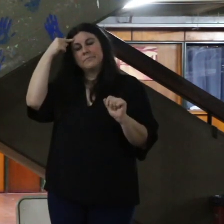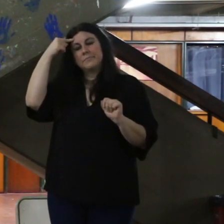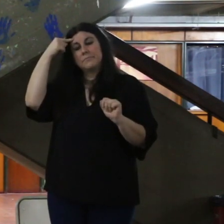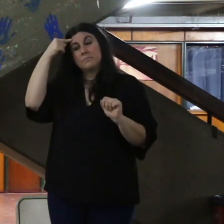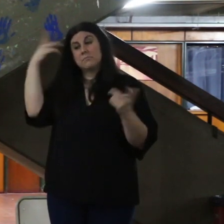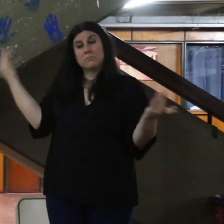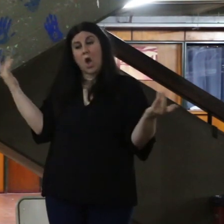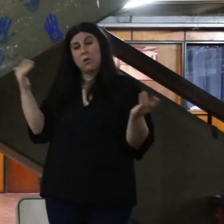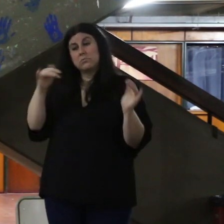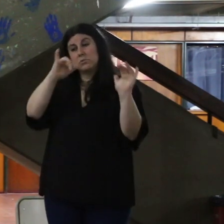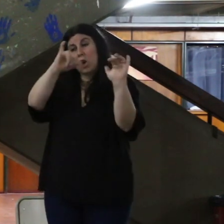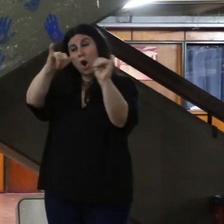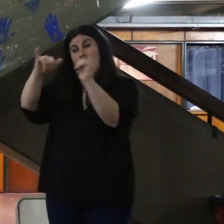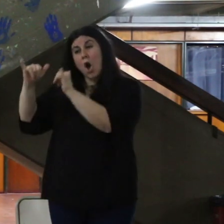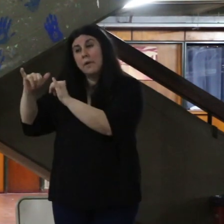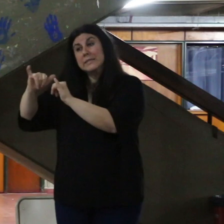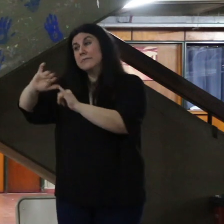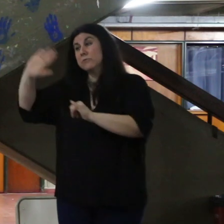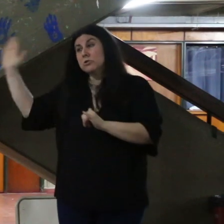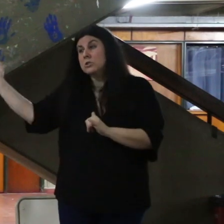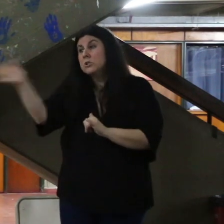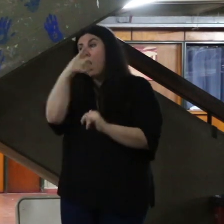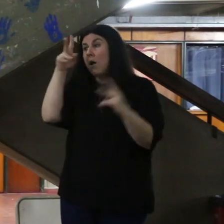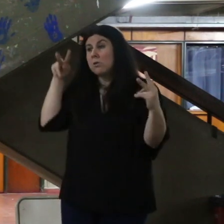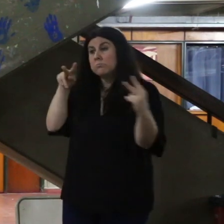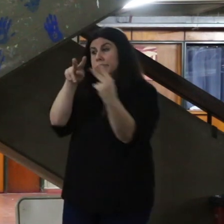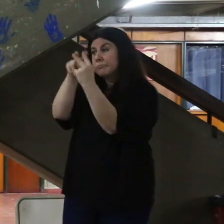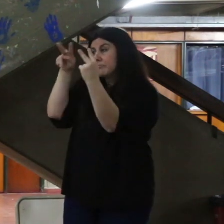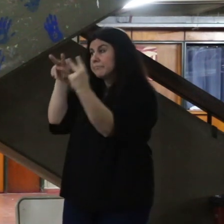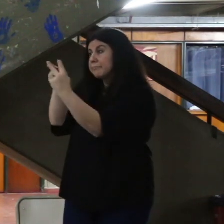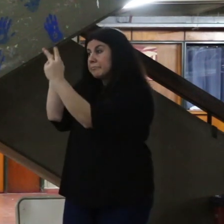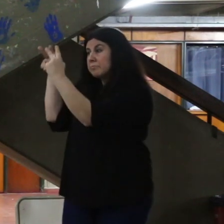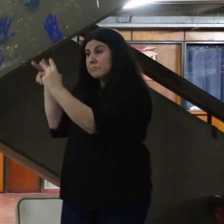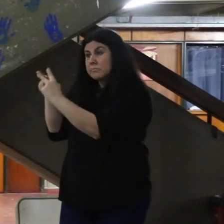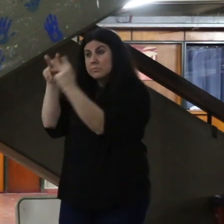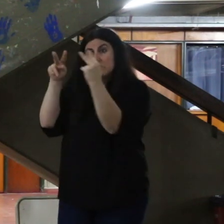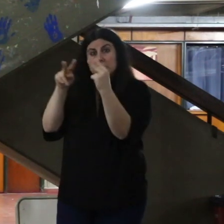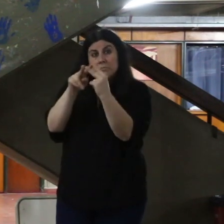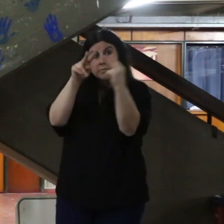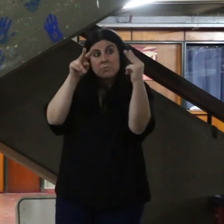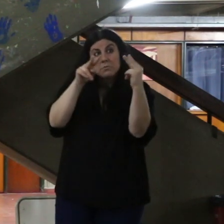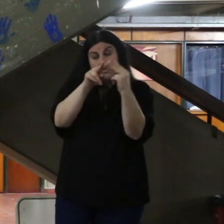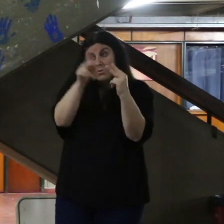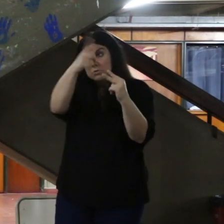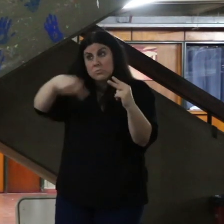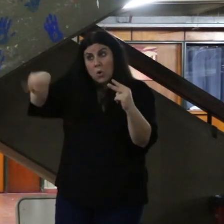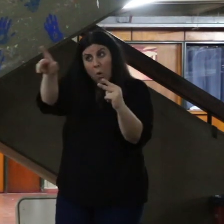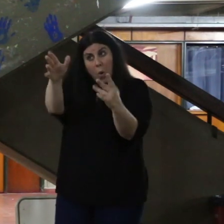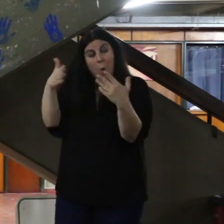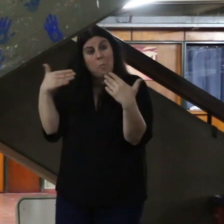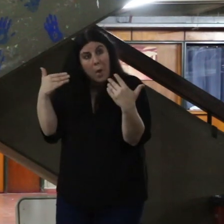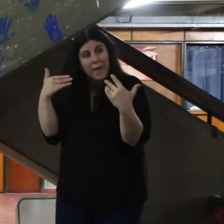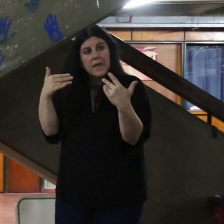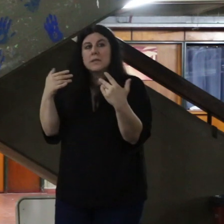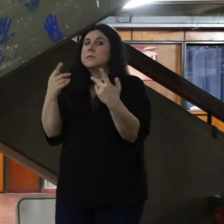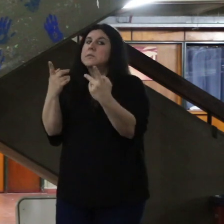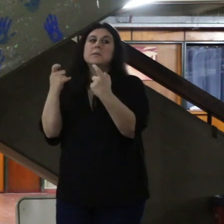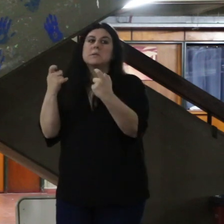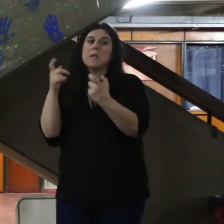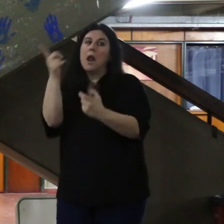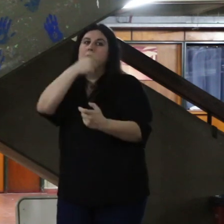los pibes y pibas que nos crucemos van a necesitar o pueden necesitar que le hagamos piecito.